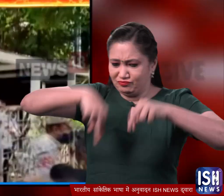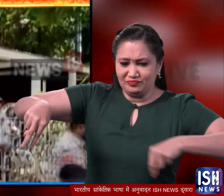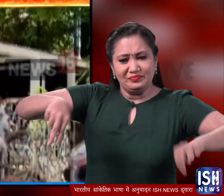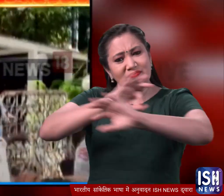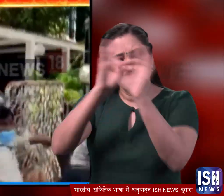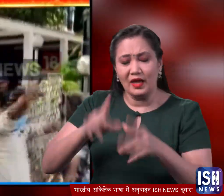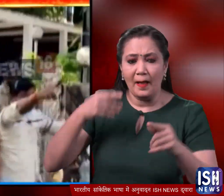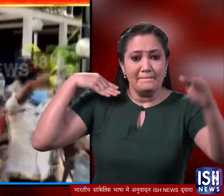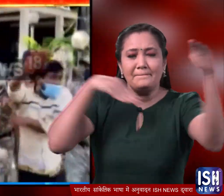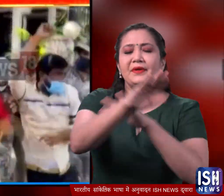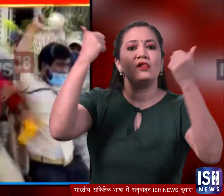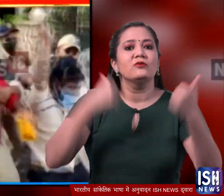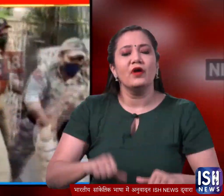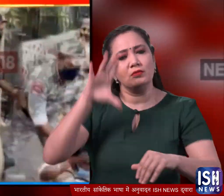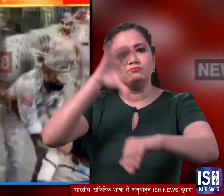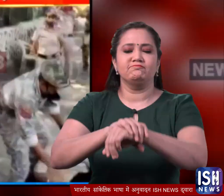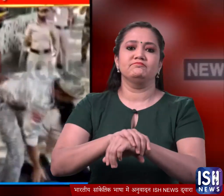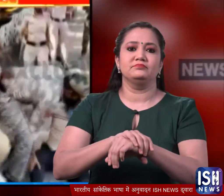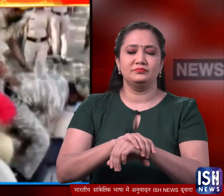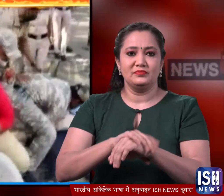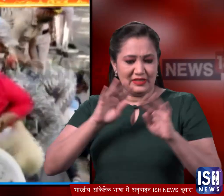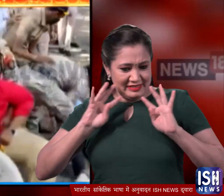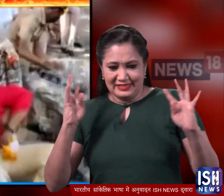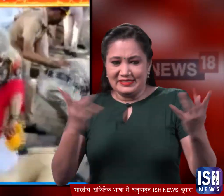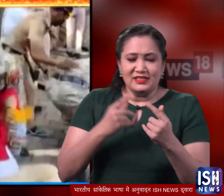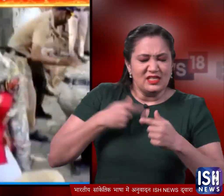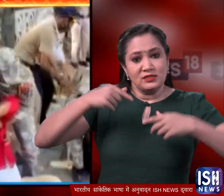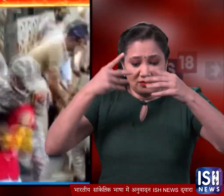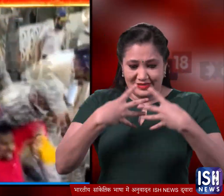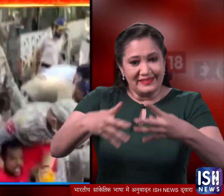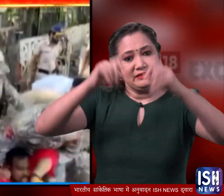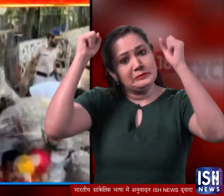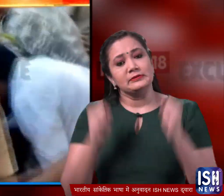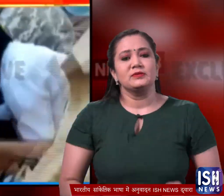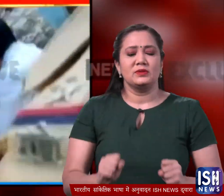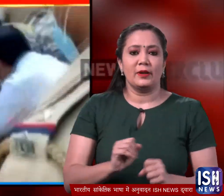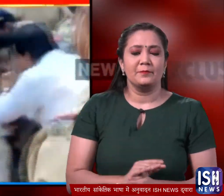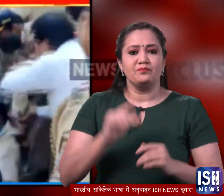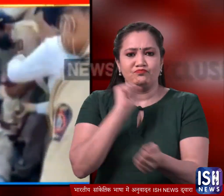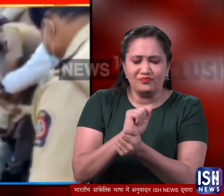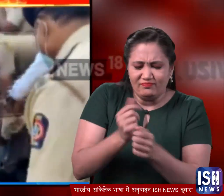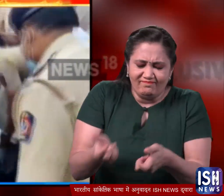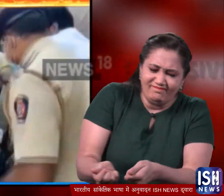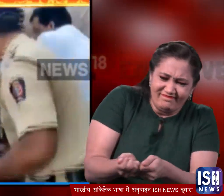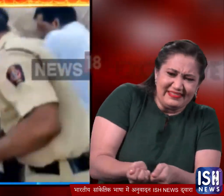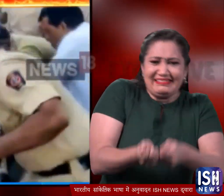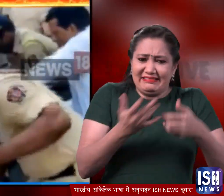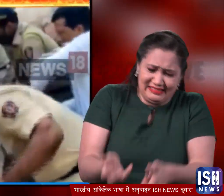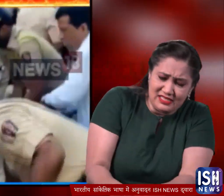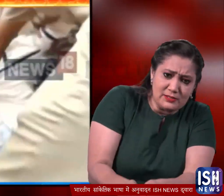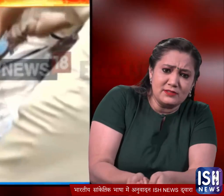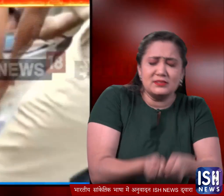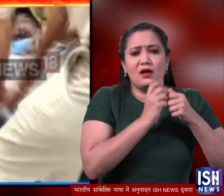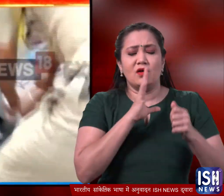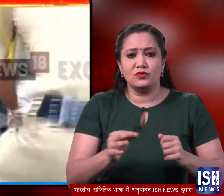इसलिए प्रदर्शनकारियों को भागने का मौका नहीं मिला। जब घिर गए तो दोनों बंगले के गेट के सामने बैठ गए। पुलिस वालों को उन्हें उठाने के लिए कड़ी मशक्कत करनी